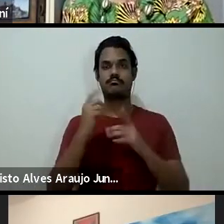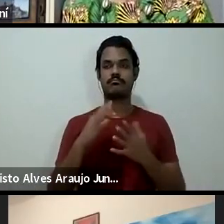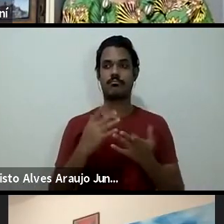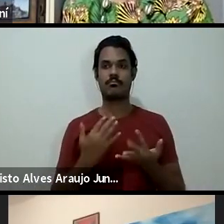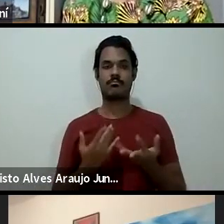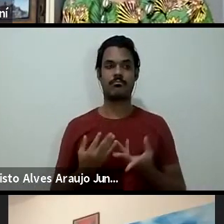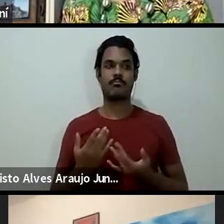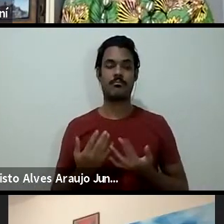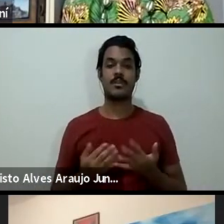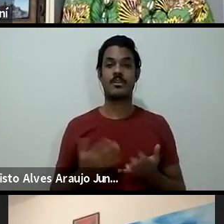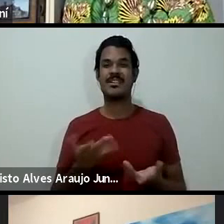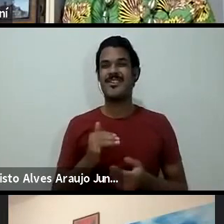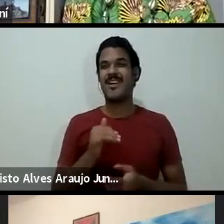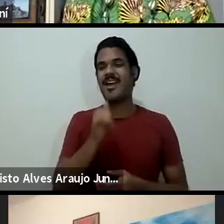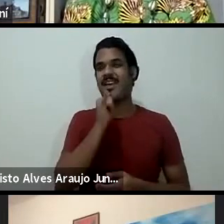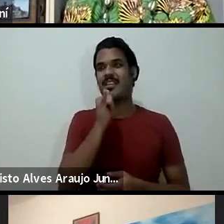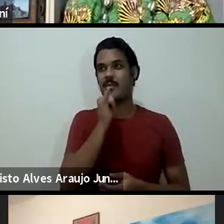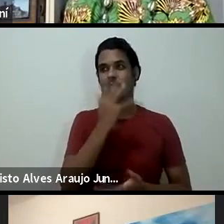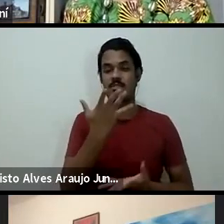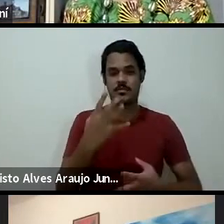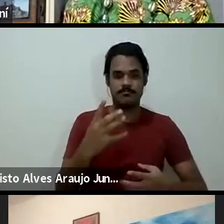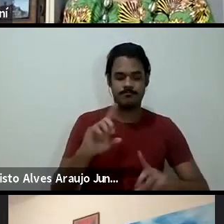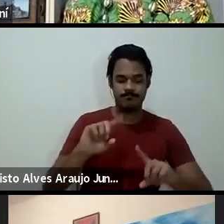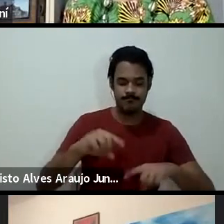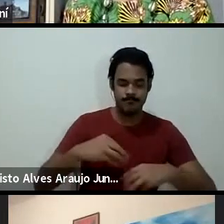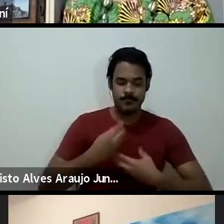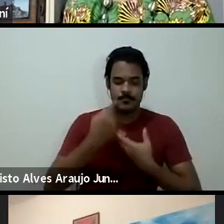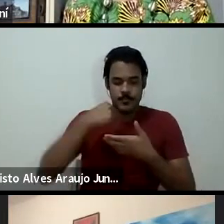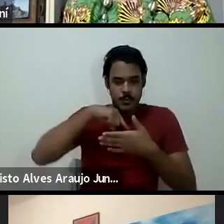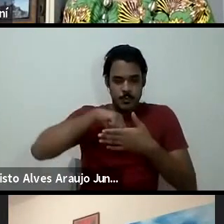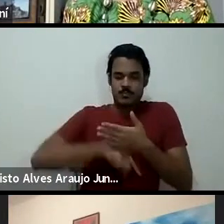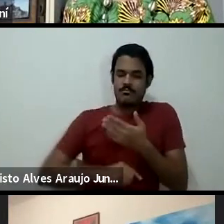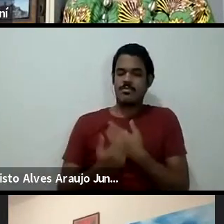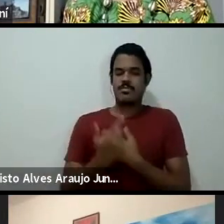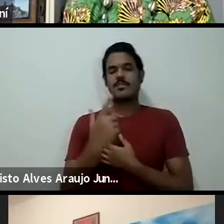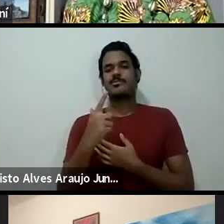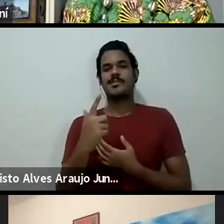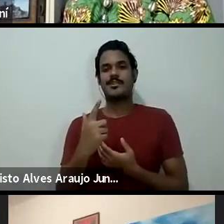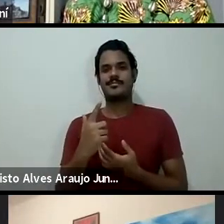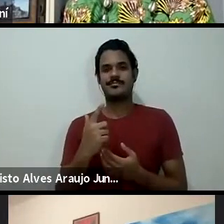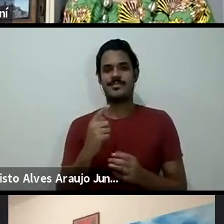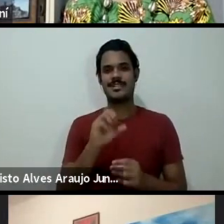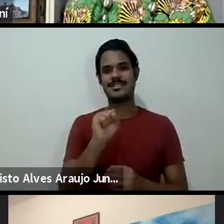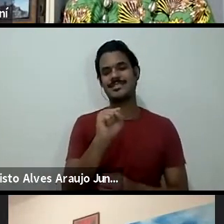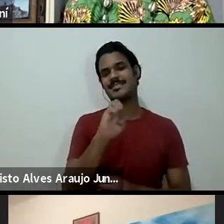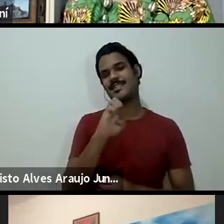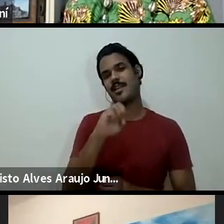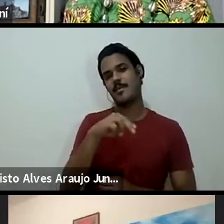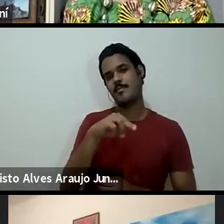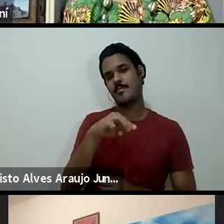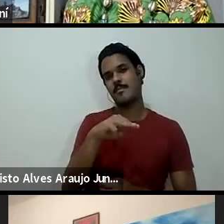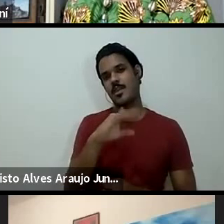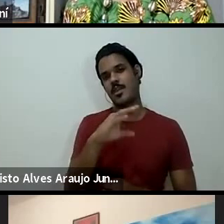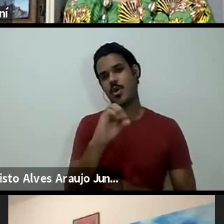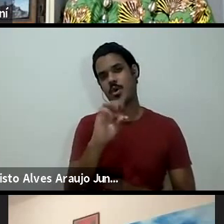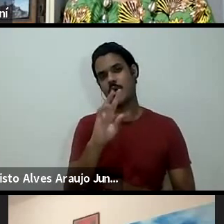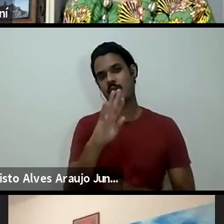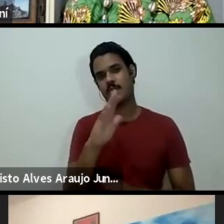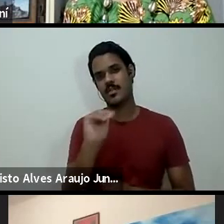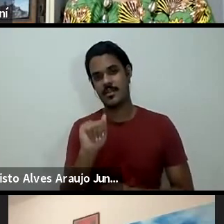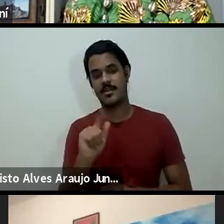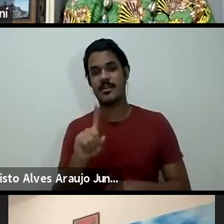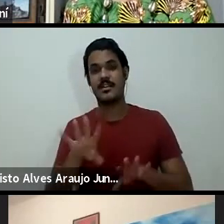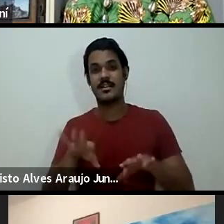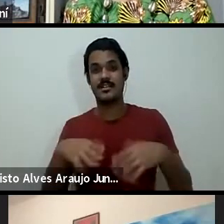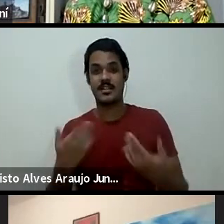construção intersemiótica, né? Ou seja, essa construção, ela se deu também